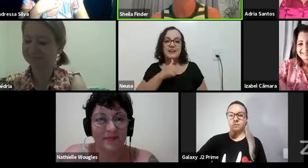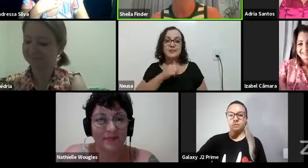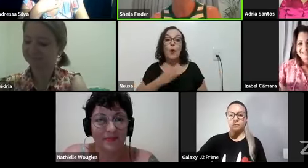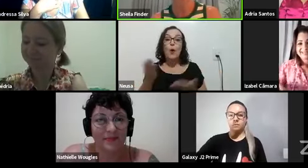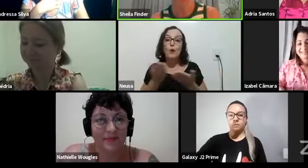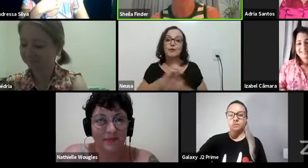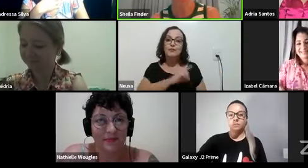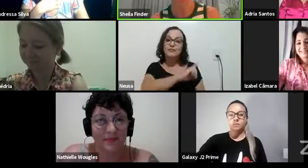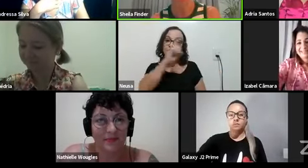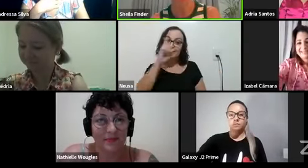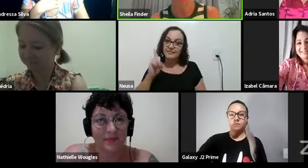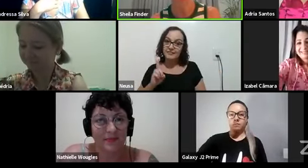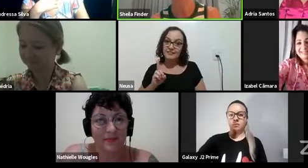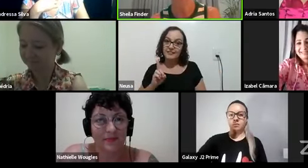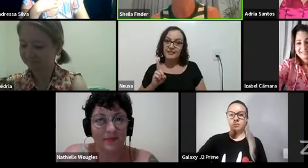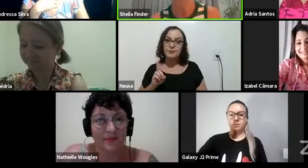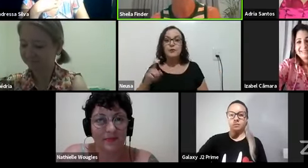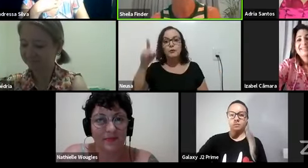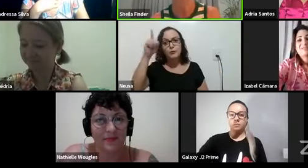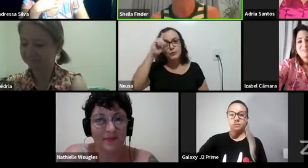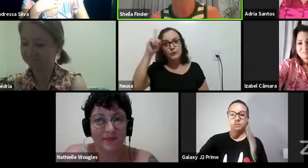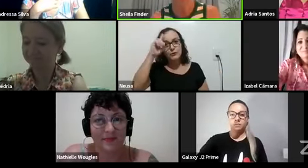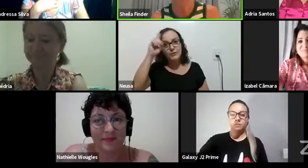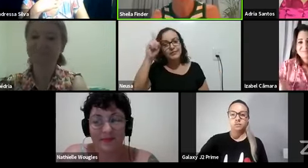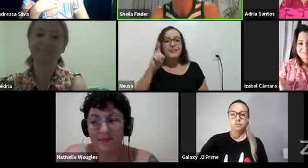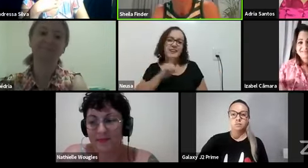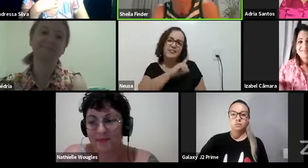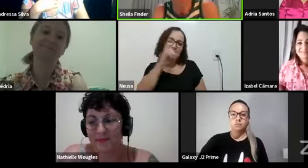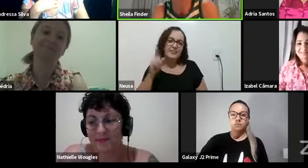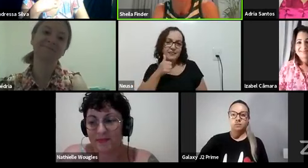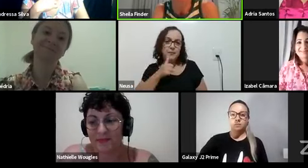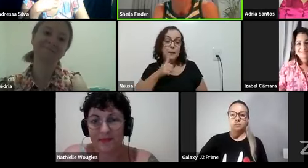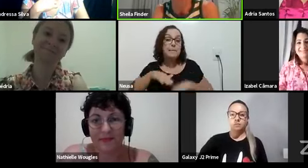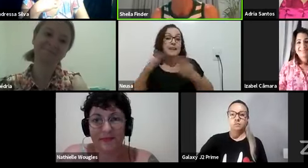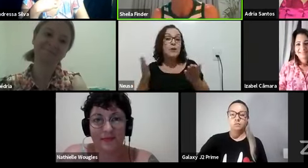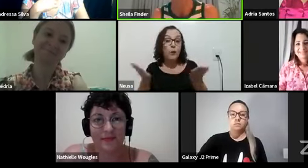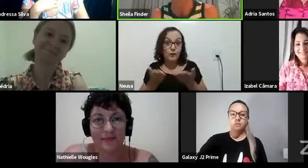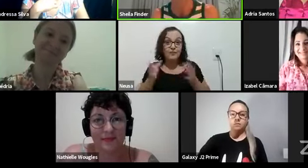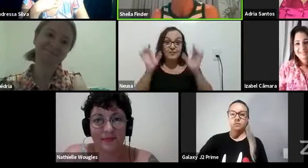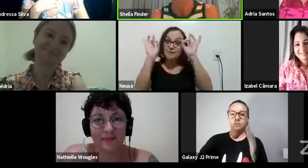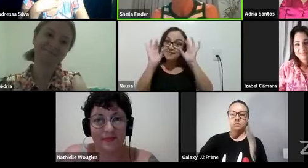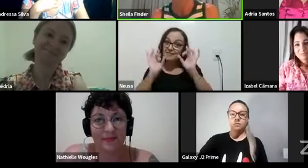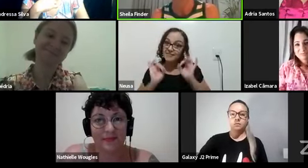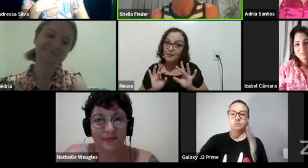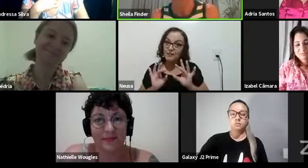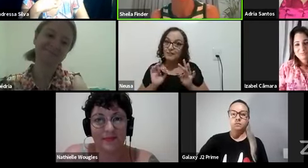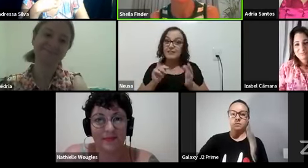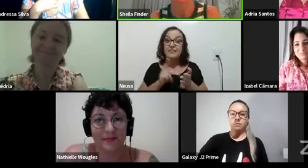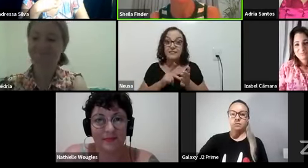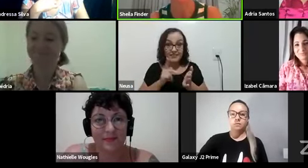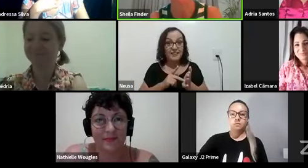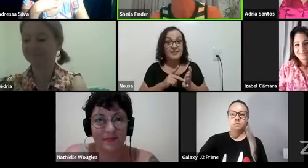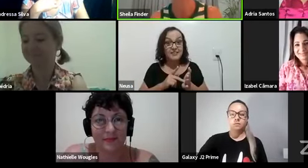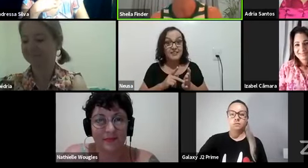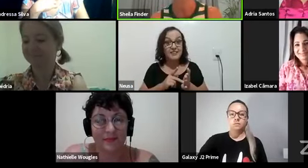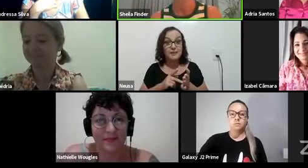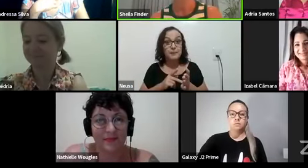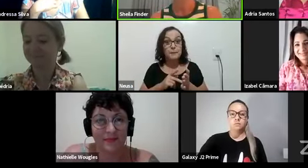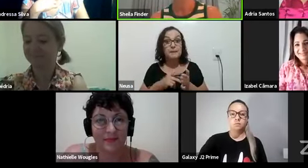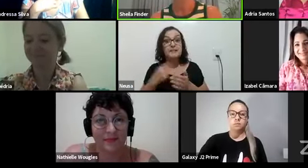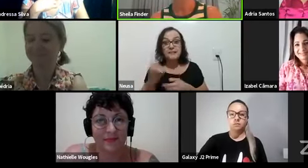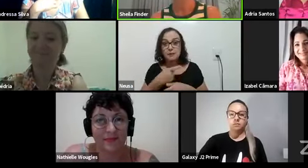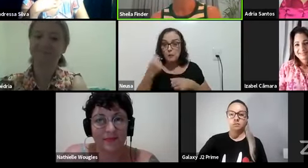dia. Todo dia é dia da mulher, mas hoje em especial para que realmente sejamos lembradas cada vez